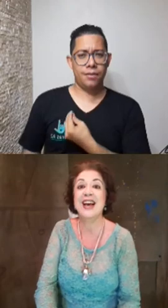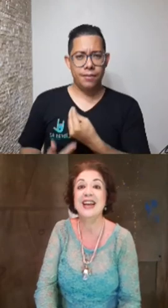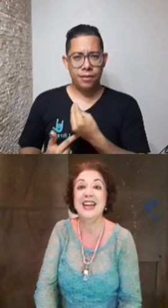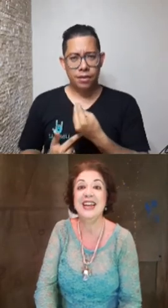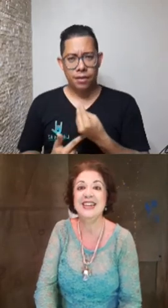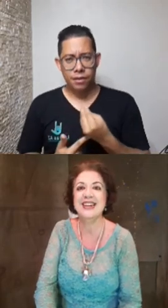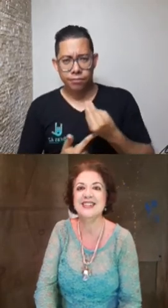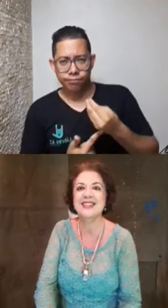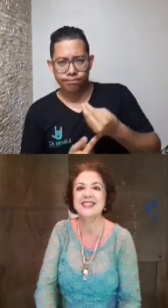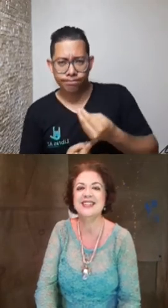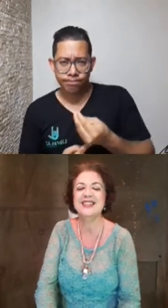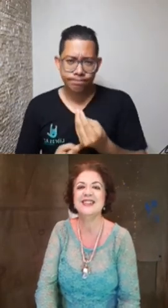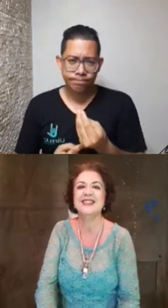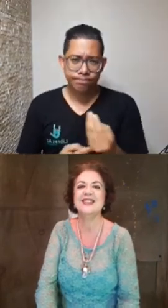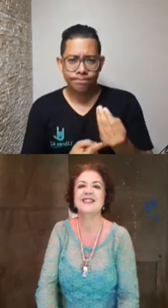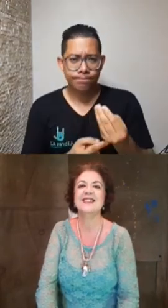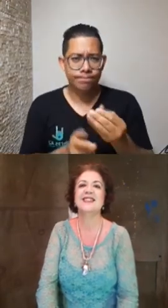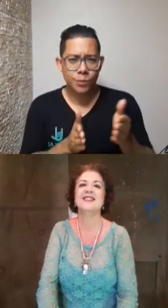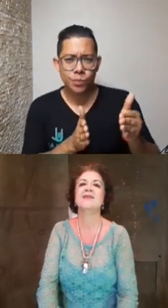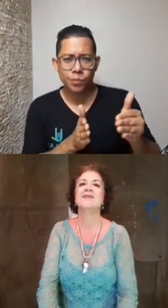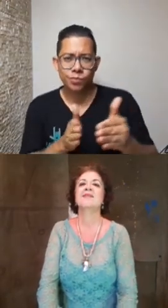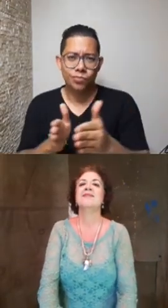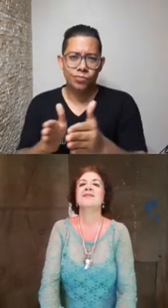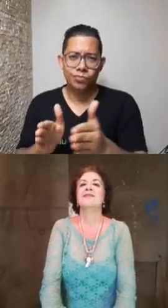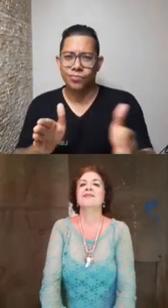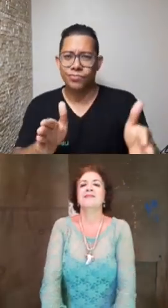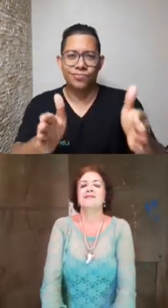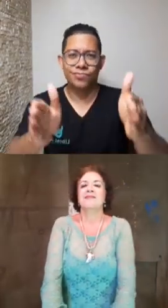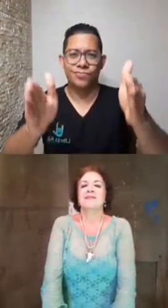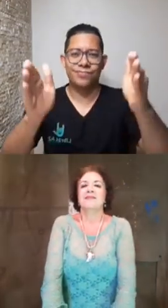nas areias.